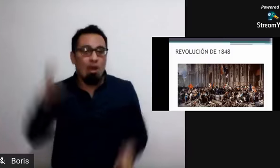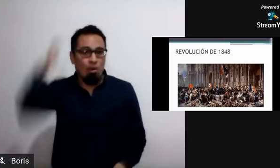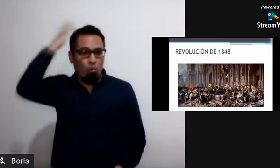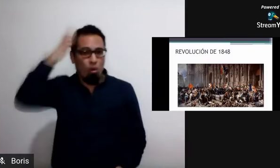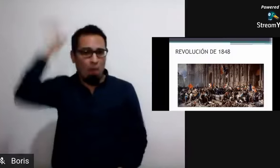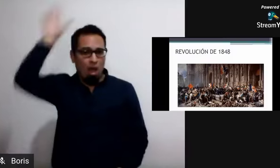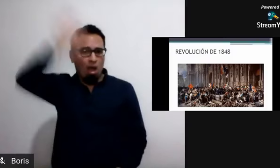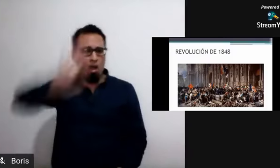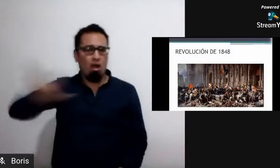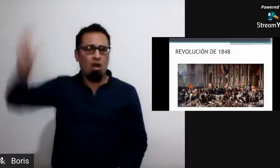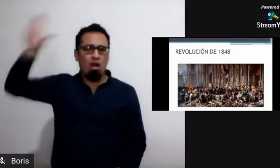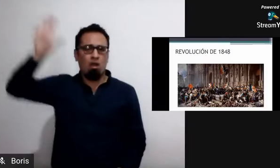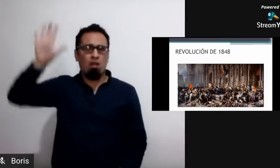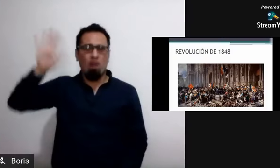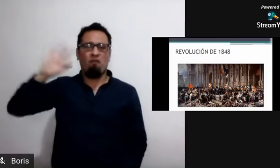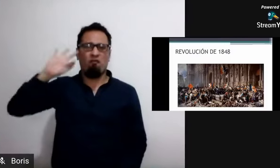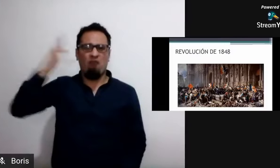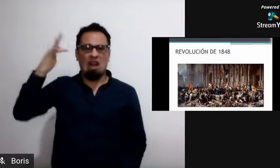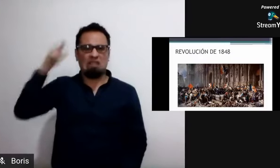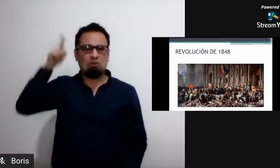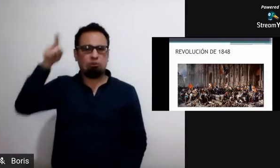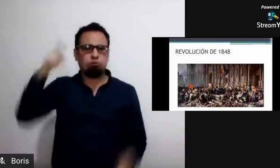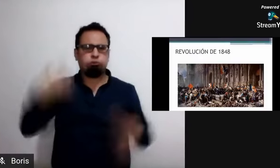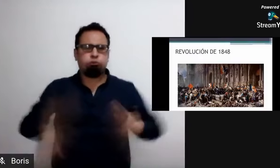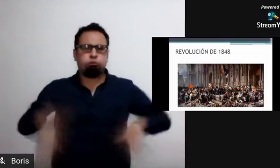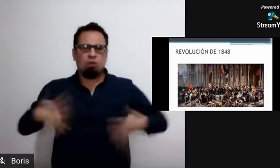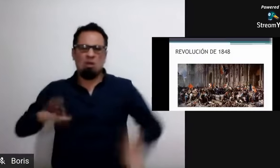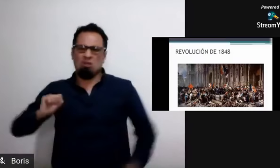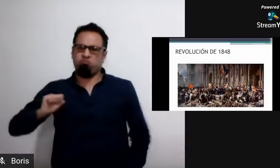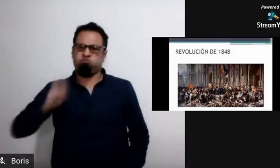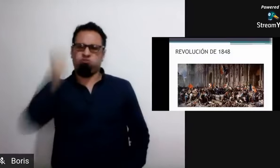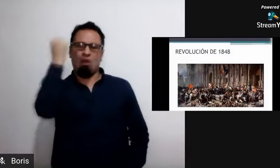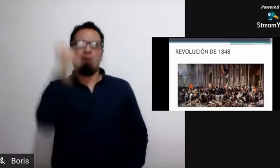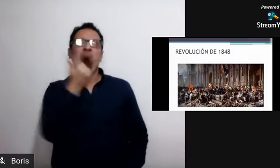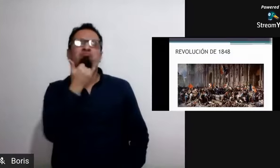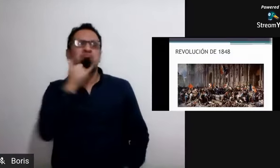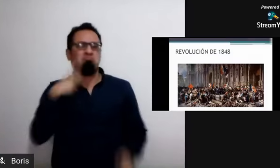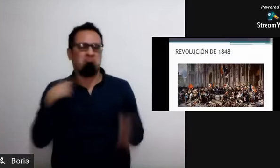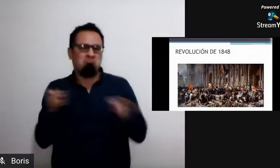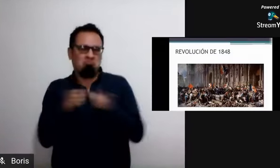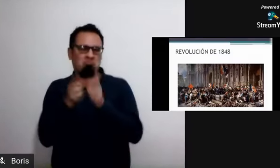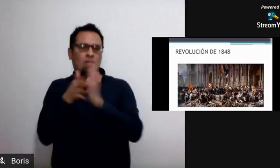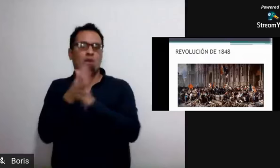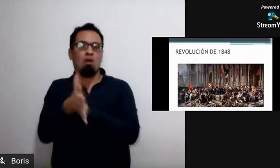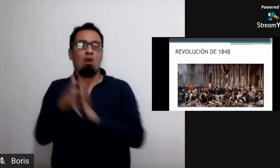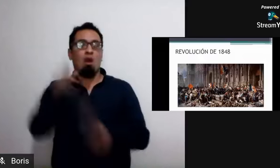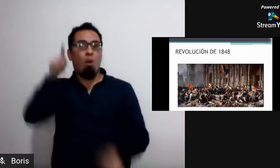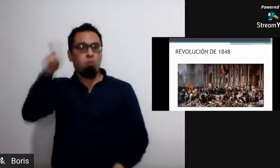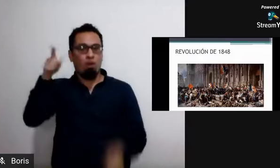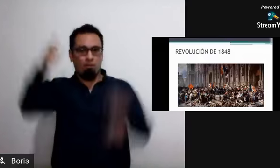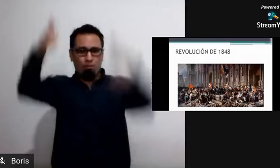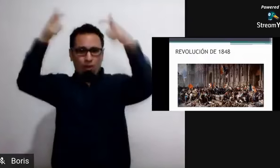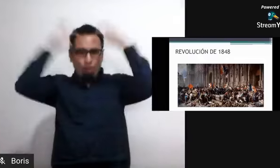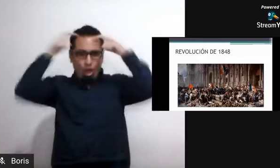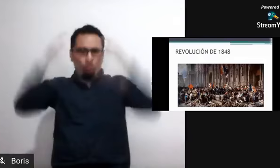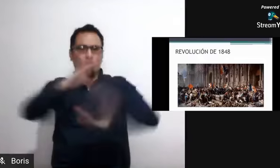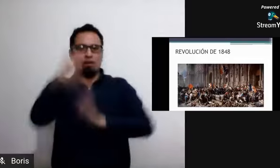1848, también en Europa se estaban gestando muchas revoluciones para poder